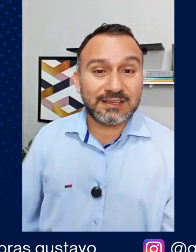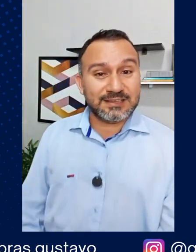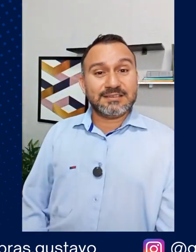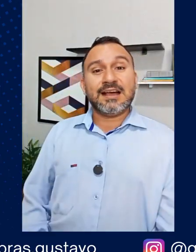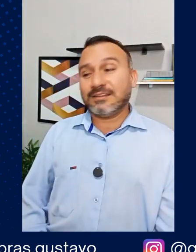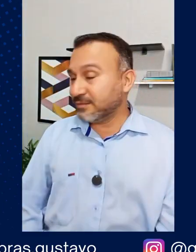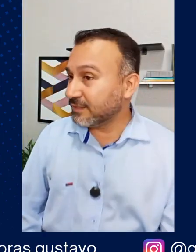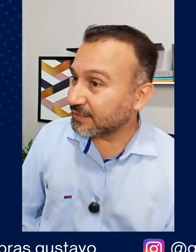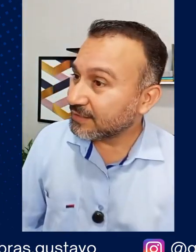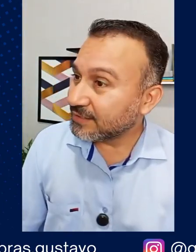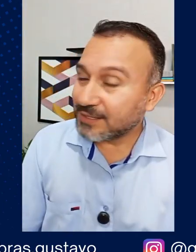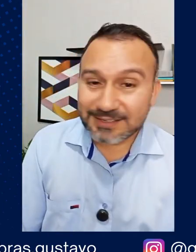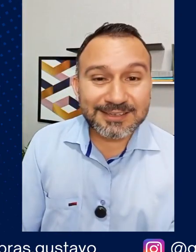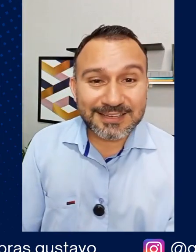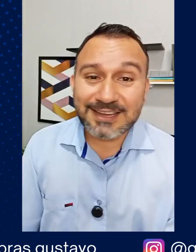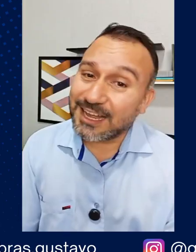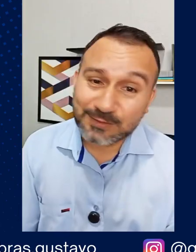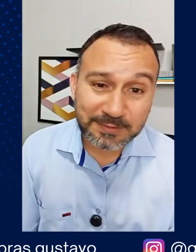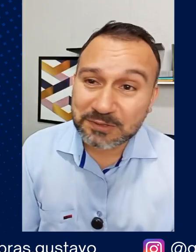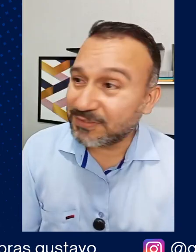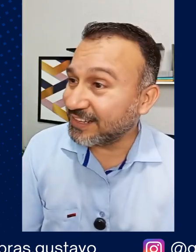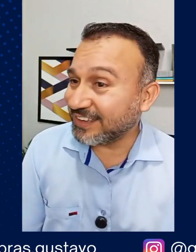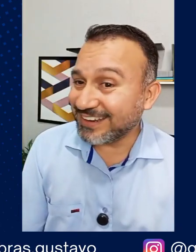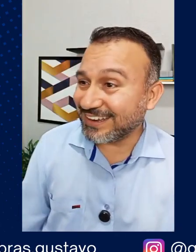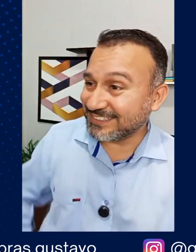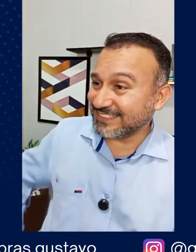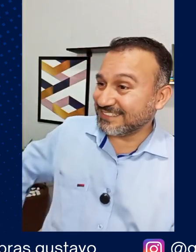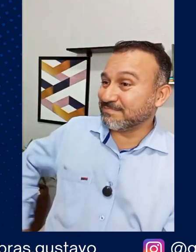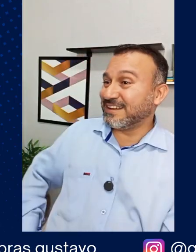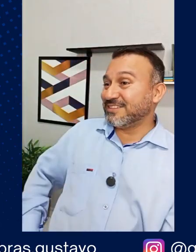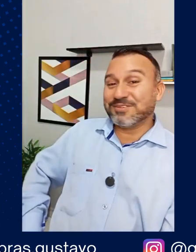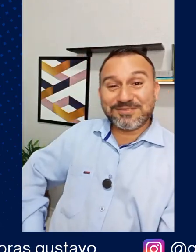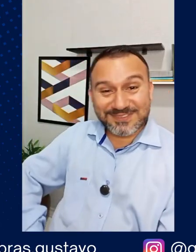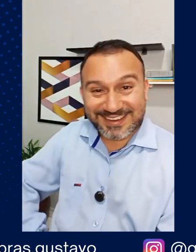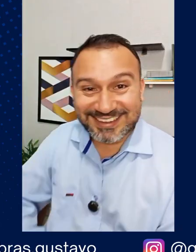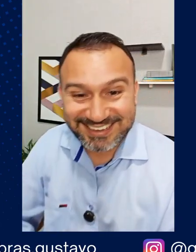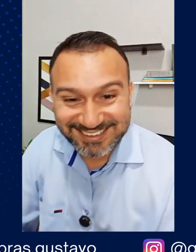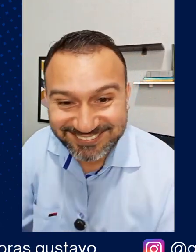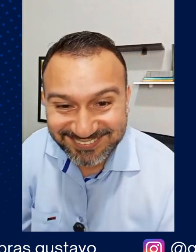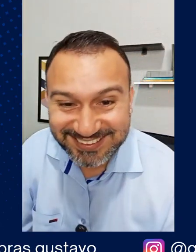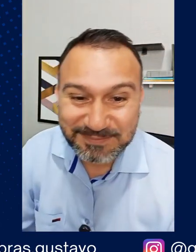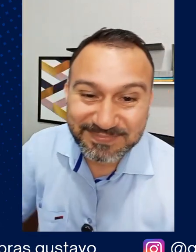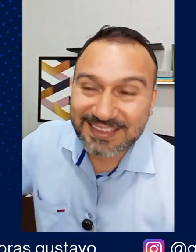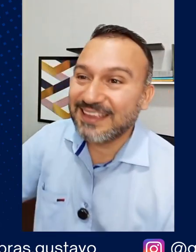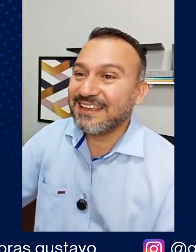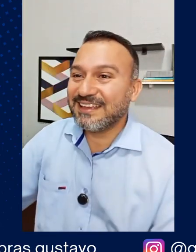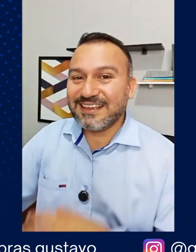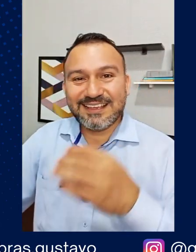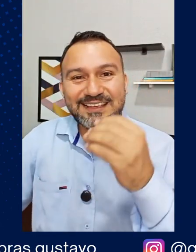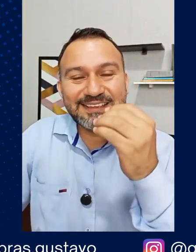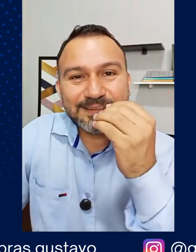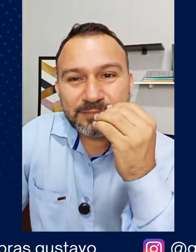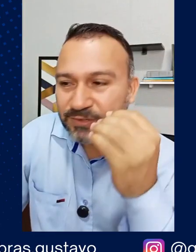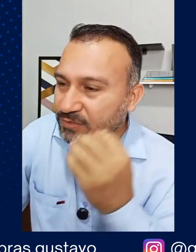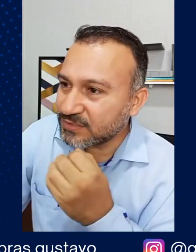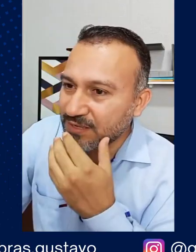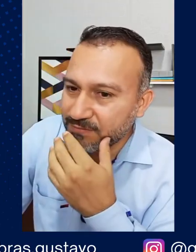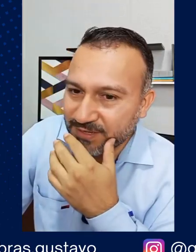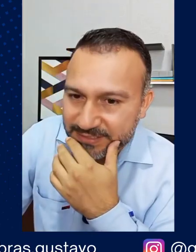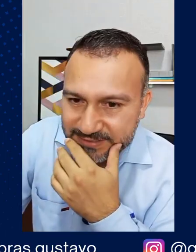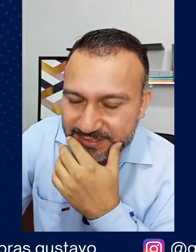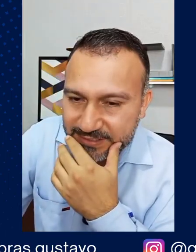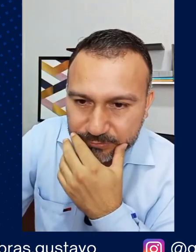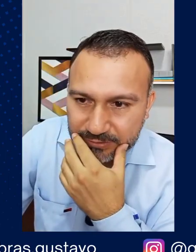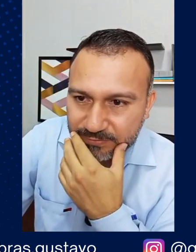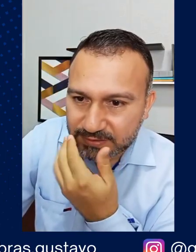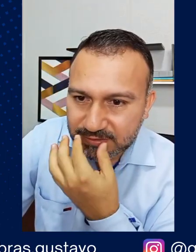medo que ela tem desse rato. Esse rato foi uma novela aqui em casa, gente. Uma novela. Enfim. Professor Gustavo,